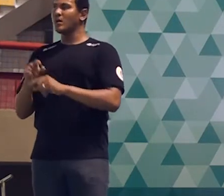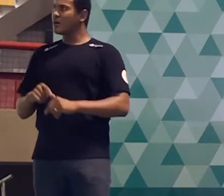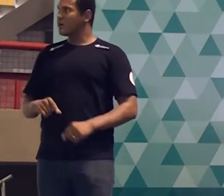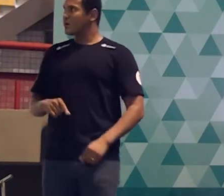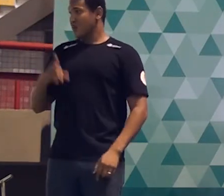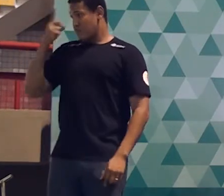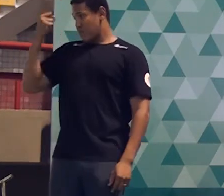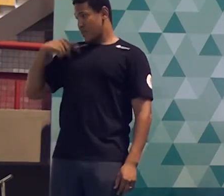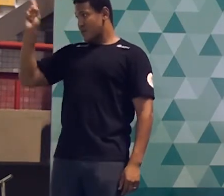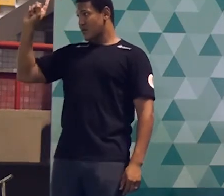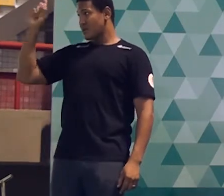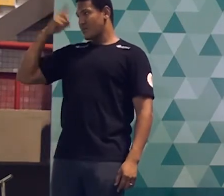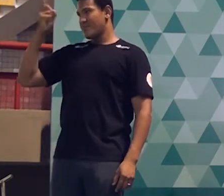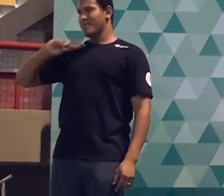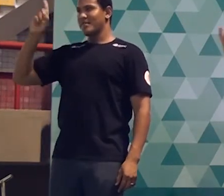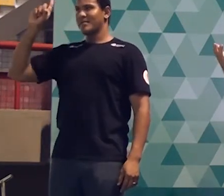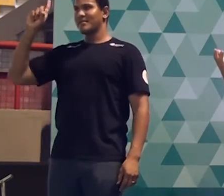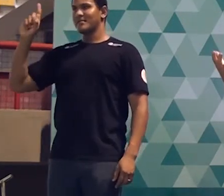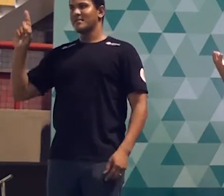assim, você não manda em mim.